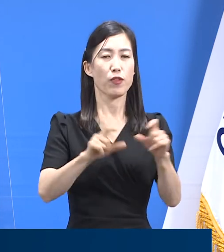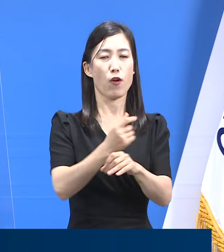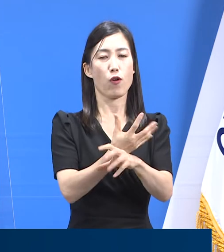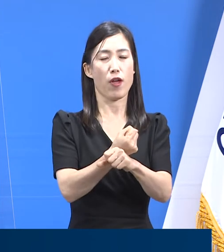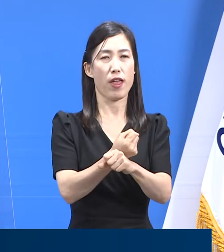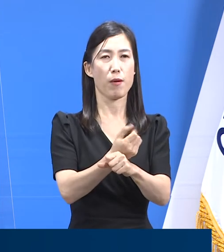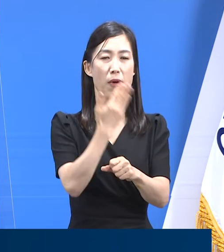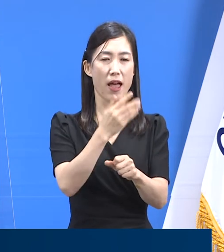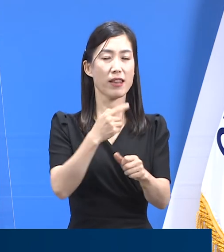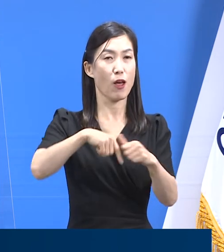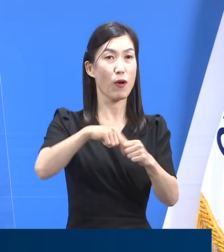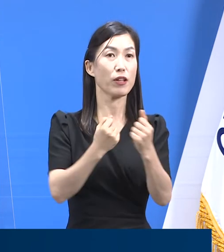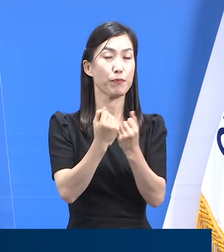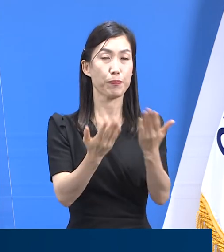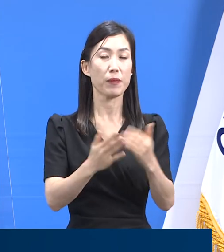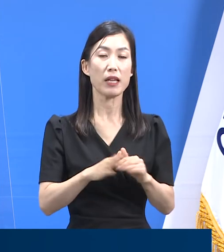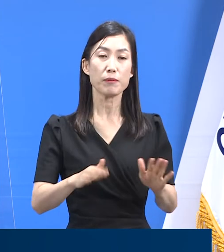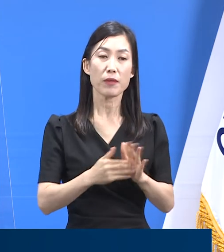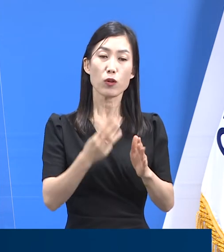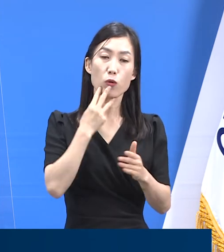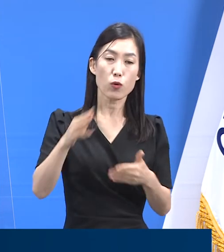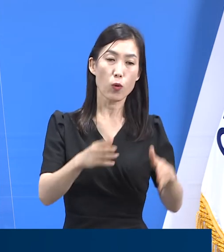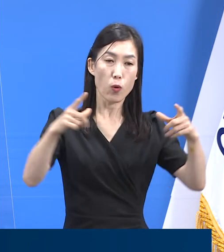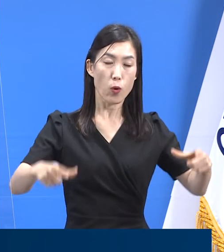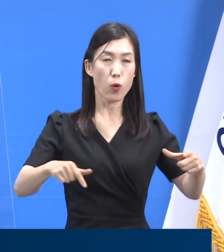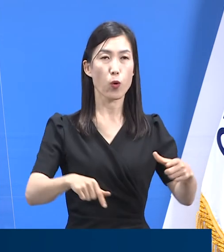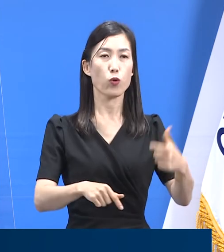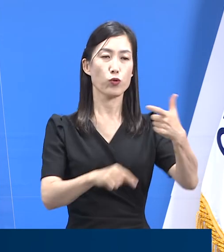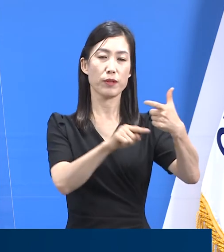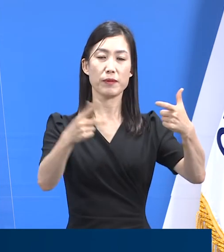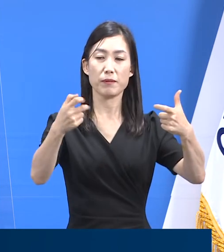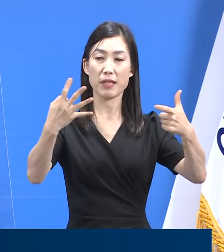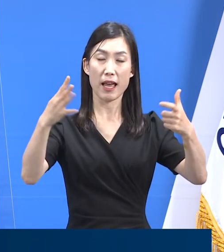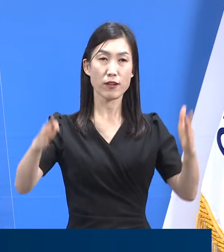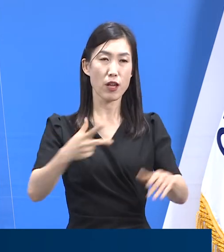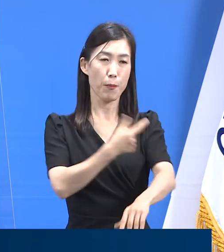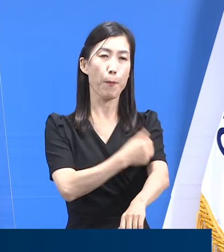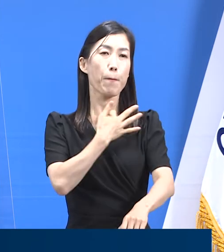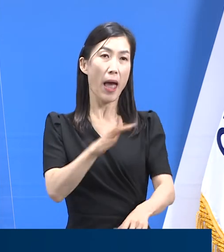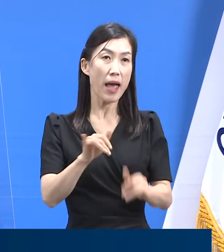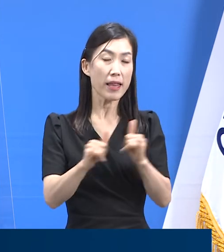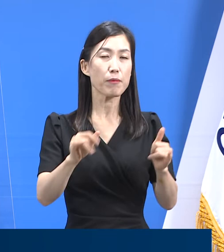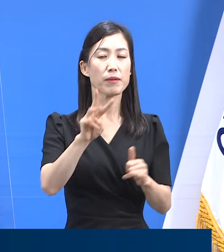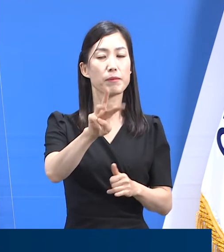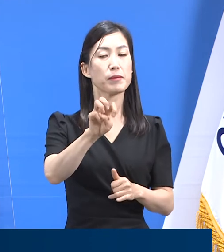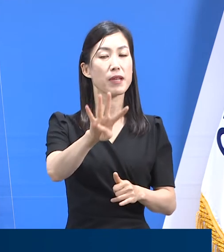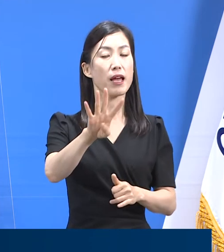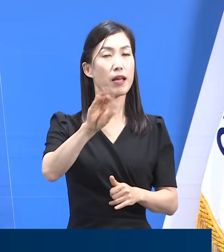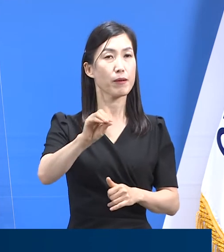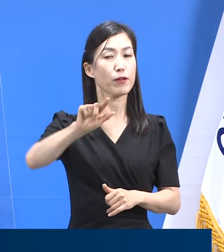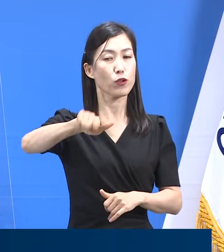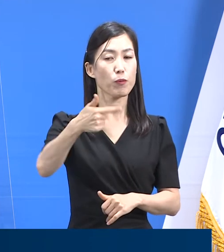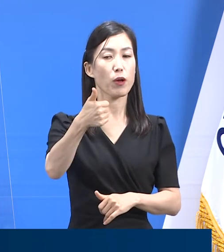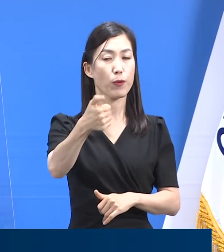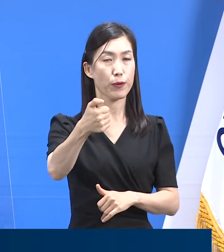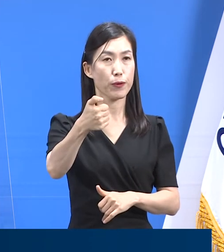추가 관련입니다. 현재까지 도내 60에서 74세 미접종자는 약 34만